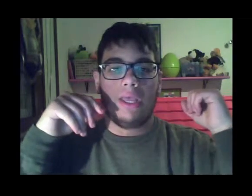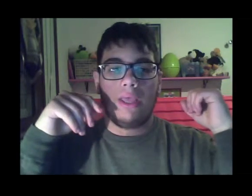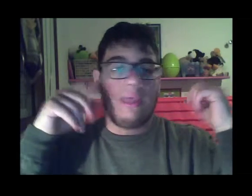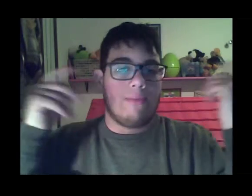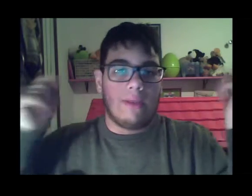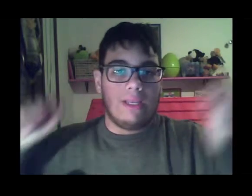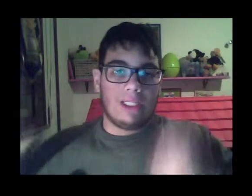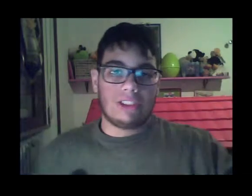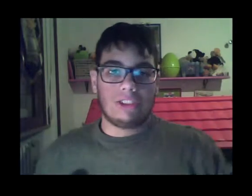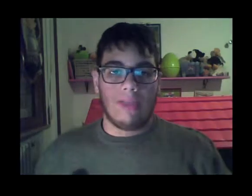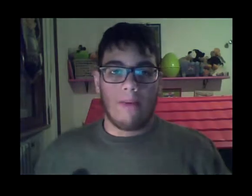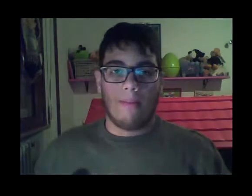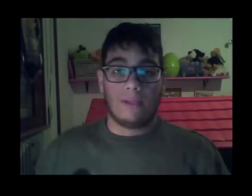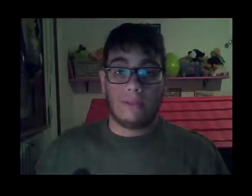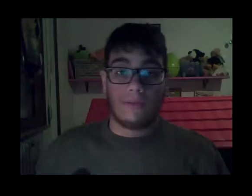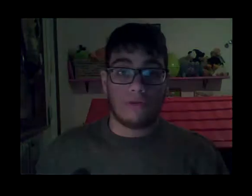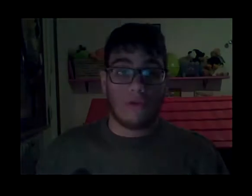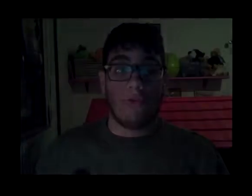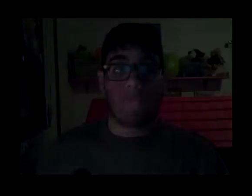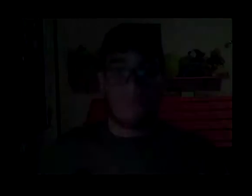Quindi, ci vediamo al prossimo episodio. Ciao!